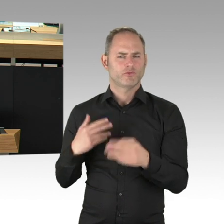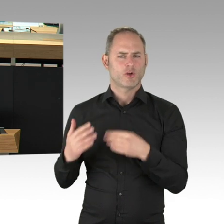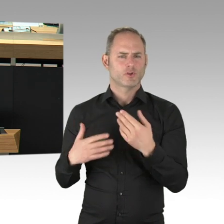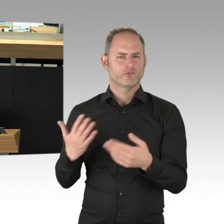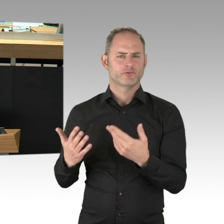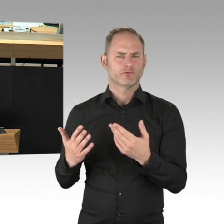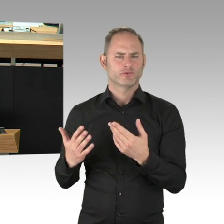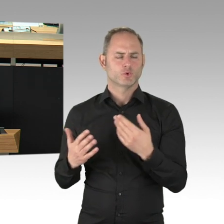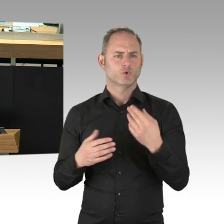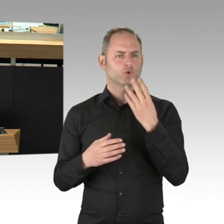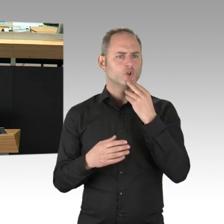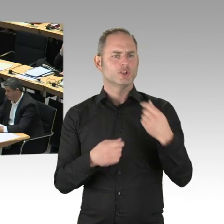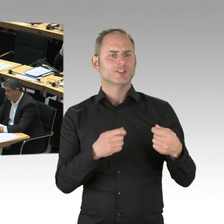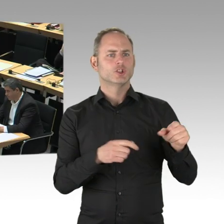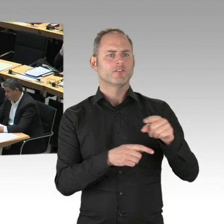2019.